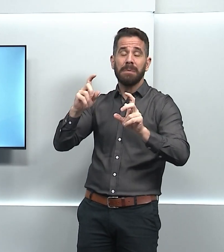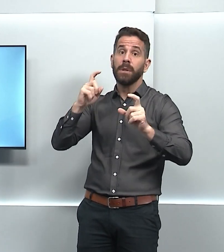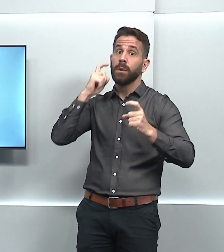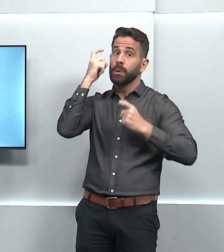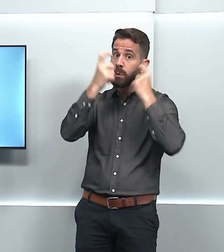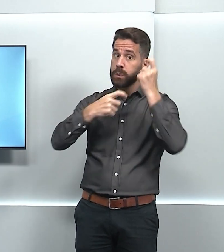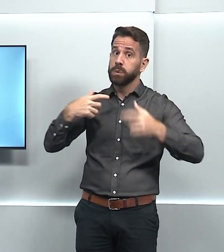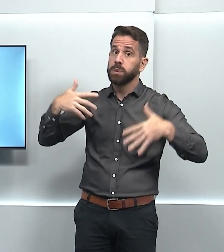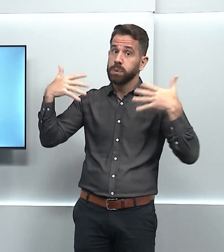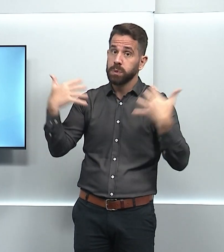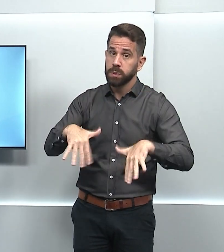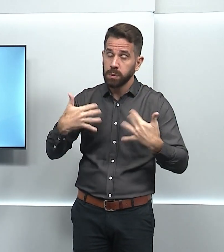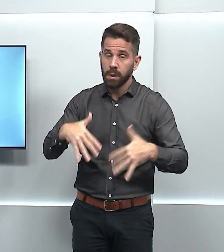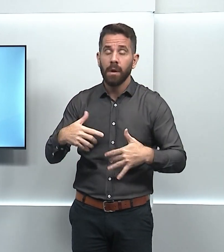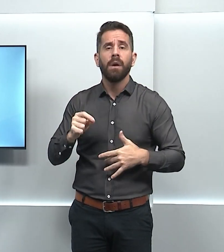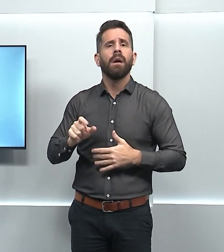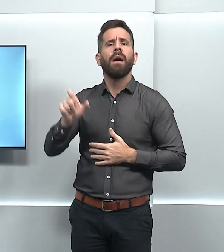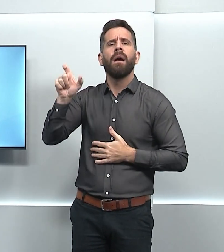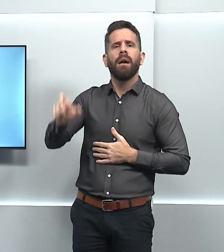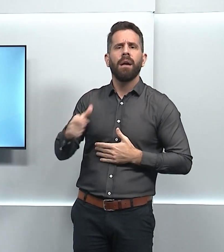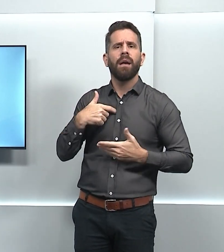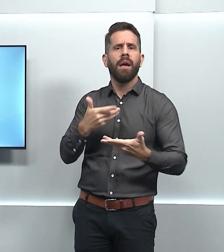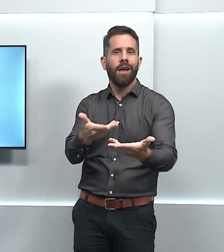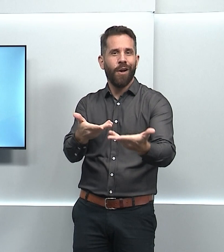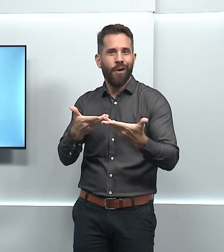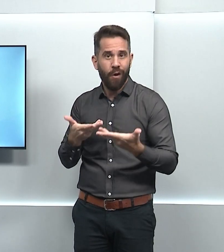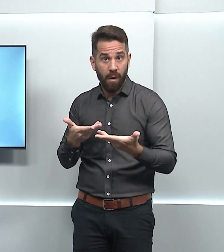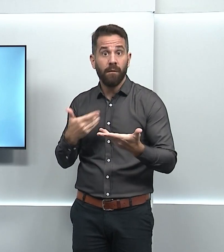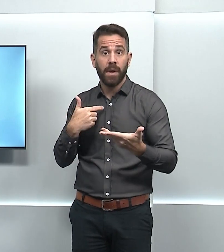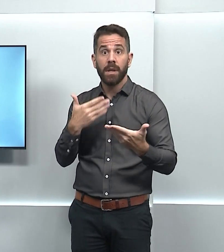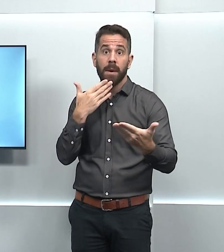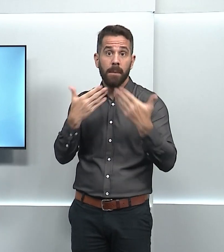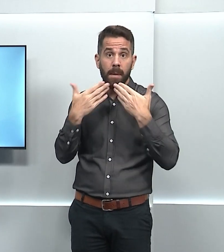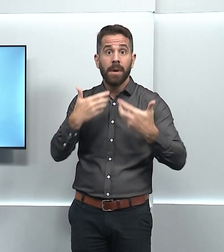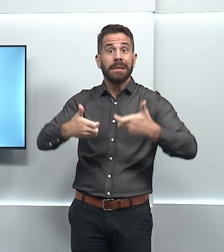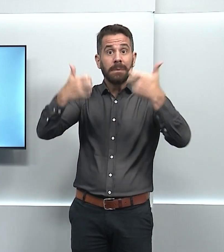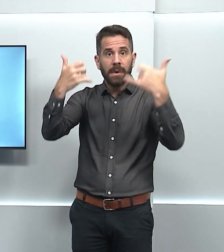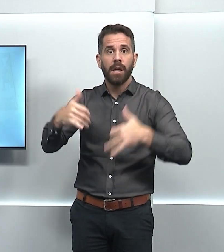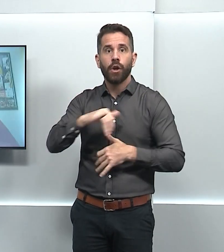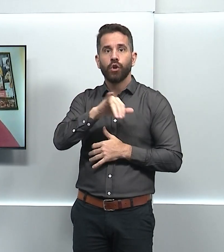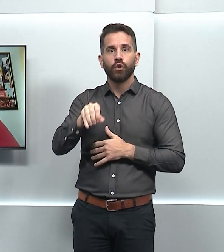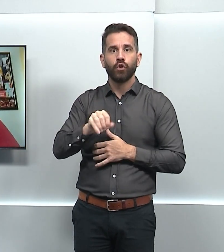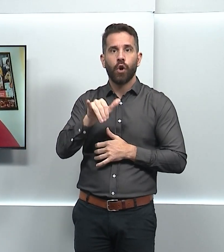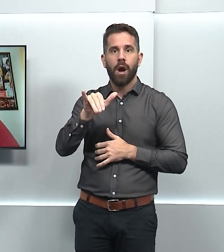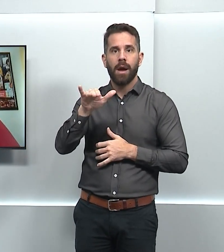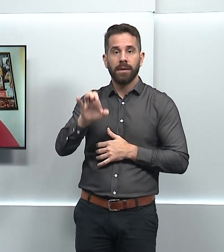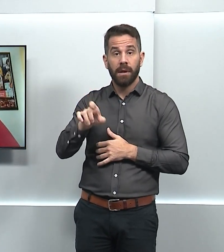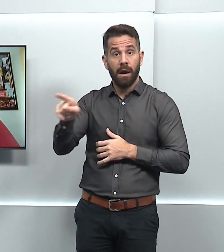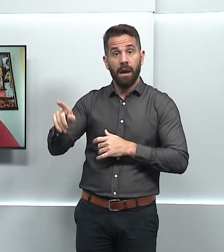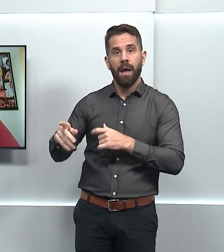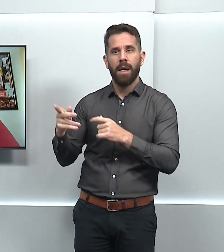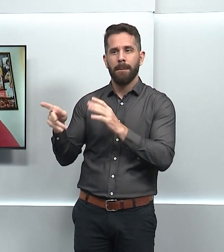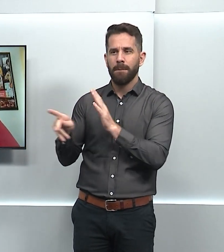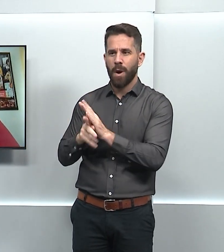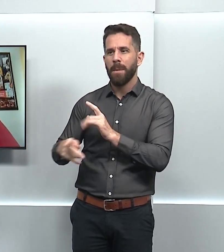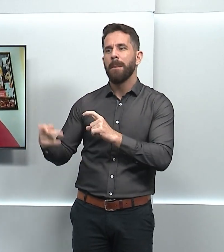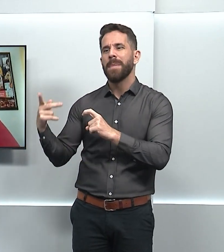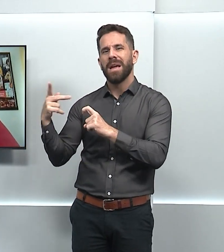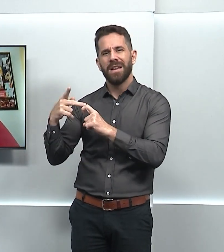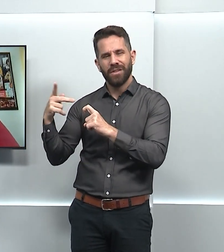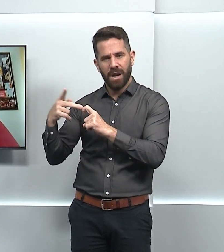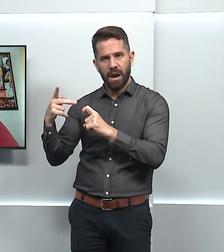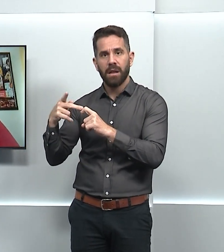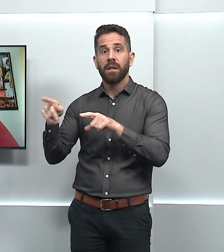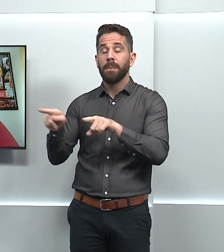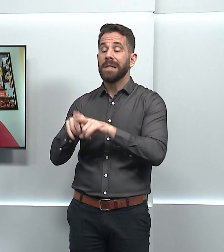mais sobre isso é a Joyce Martins, pediatra com especialização em medicina do adolescente. Ela aparece aqui na